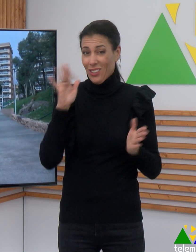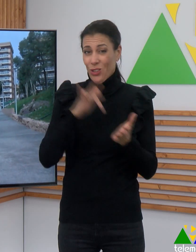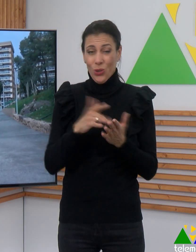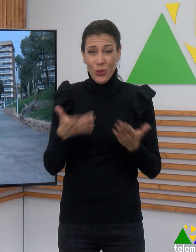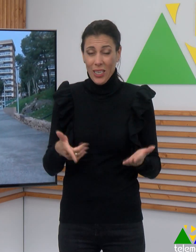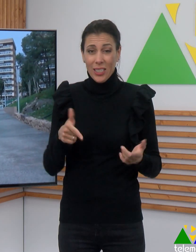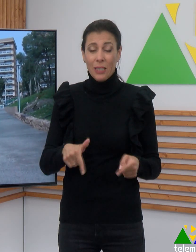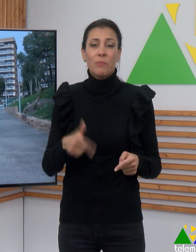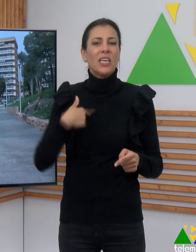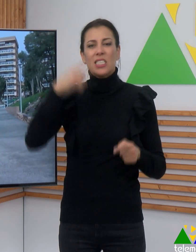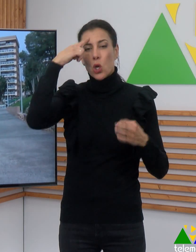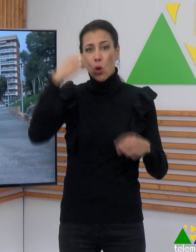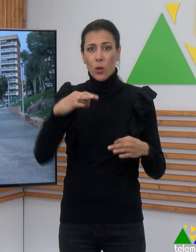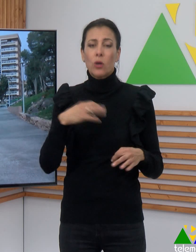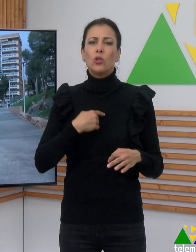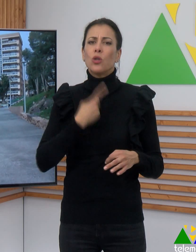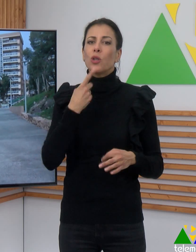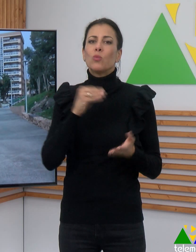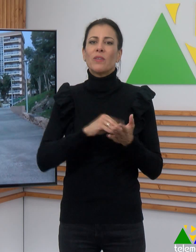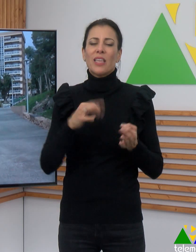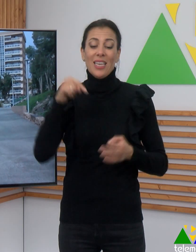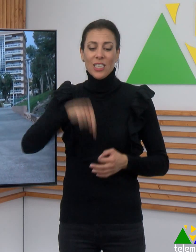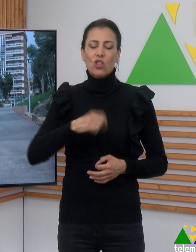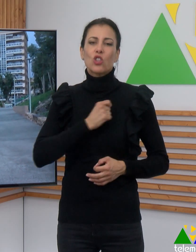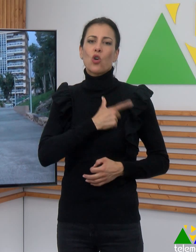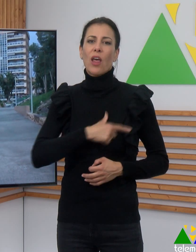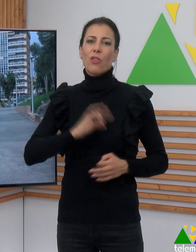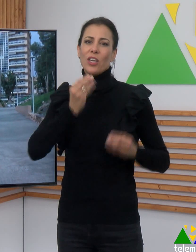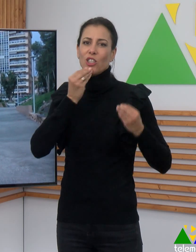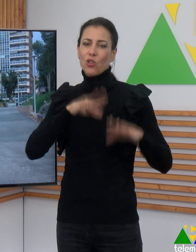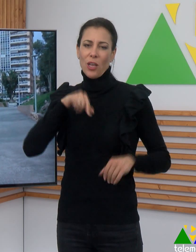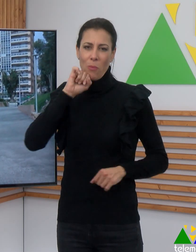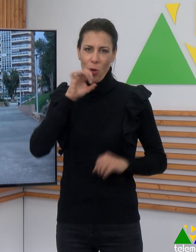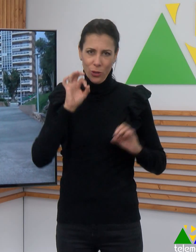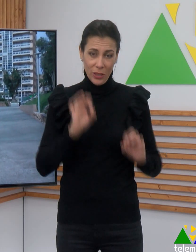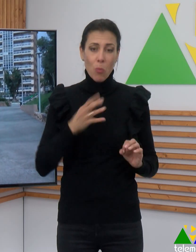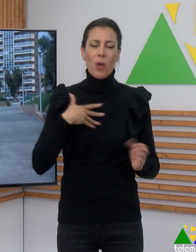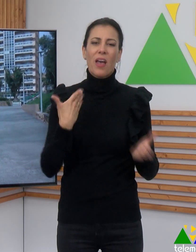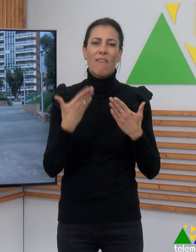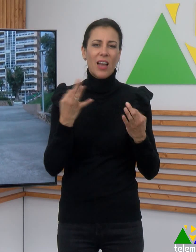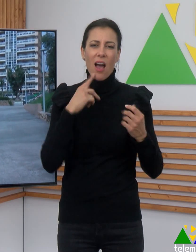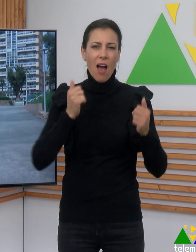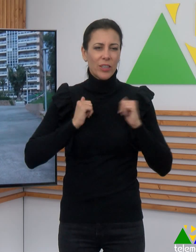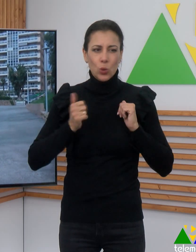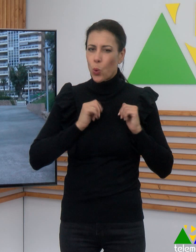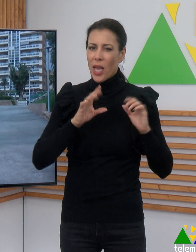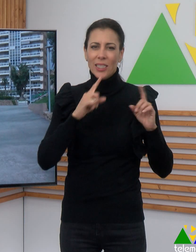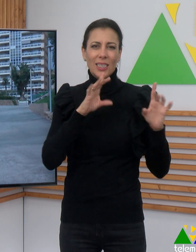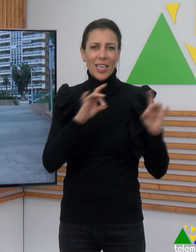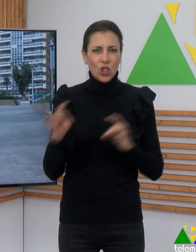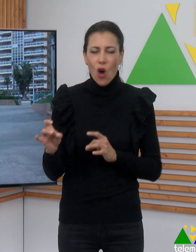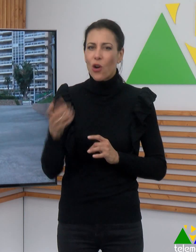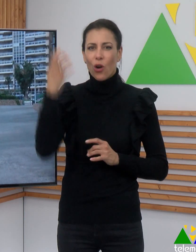esto, lógicamente, como decimos, es el corazón de la historia de Motril, donde podemos hablar de aventuras, de tesoros, de